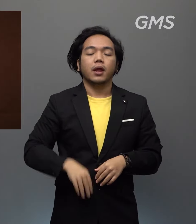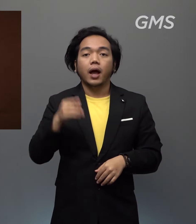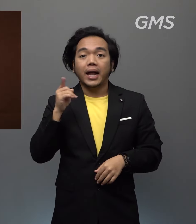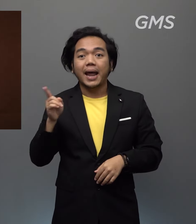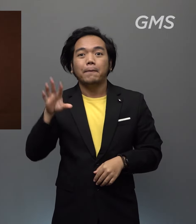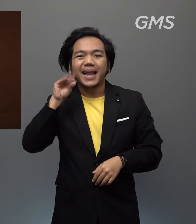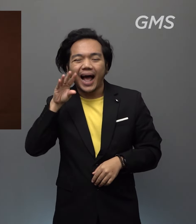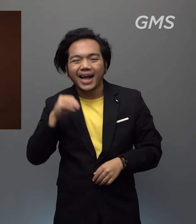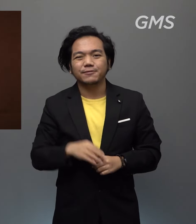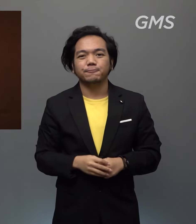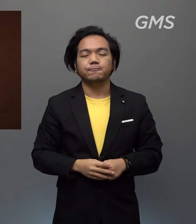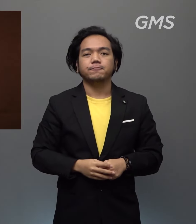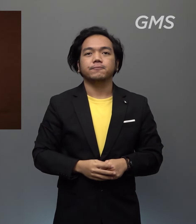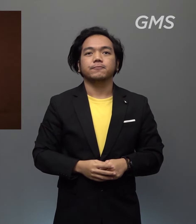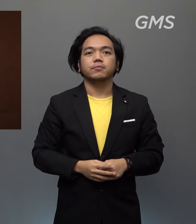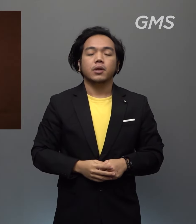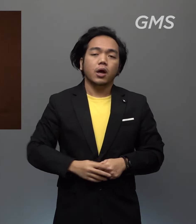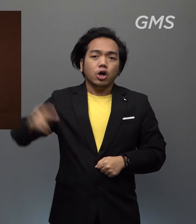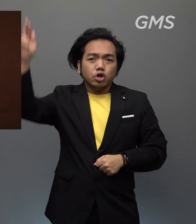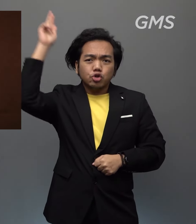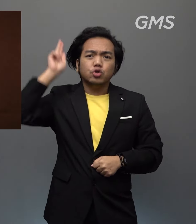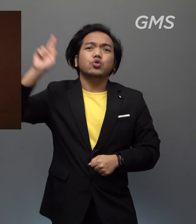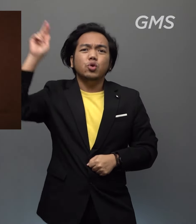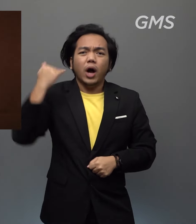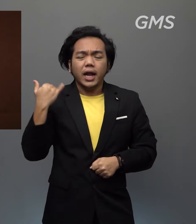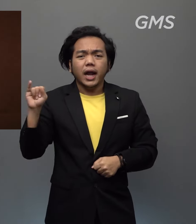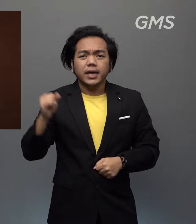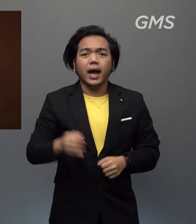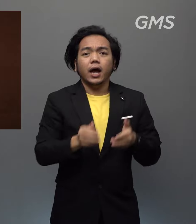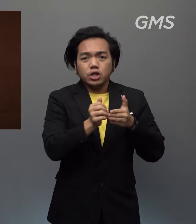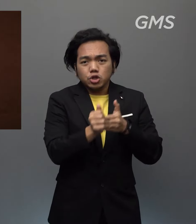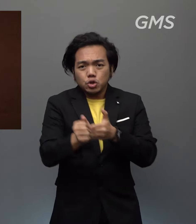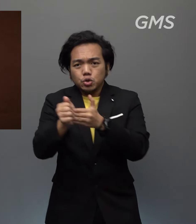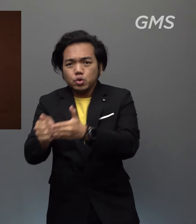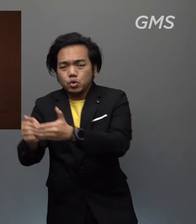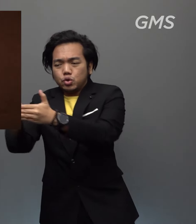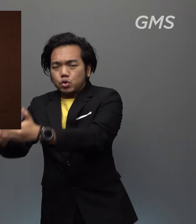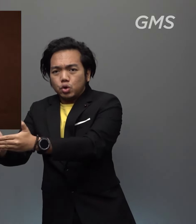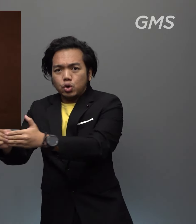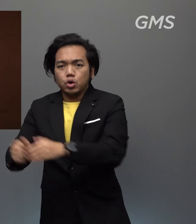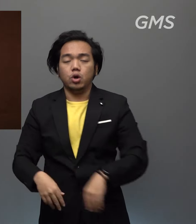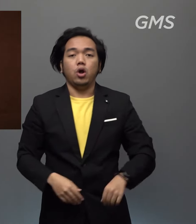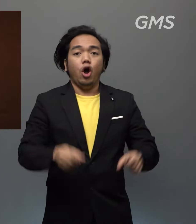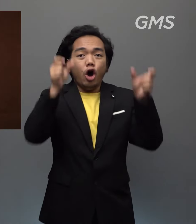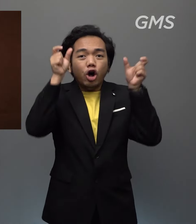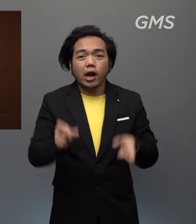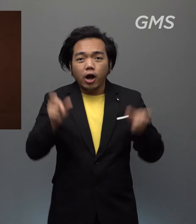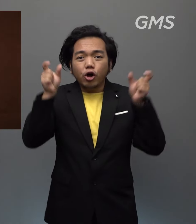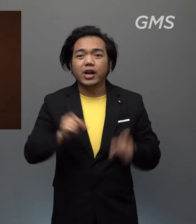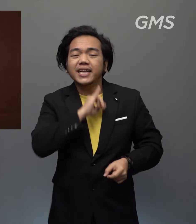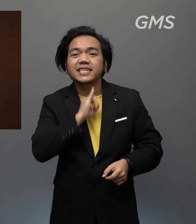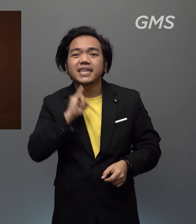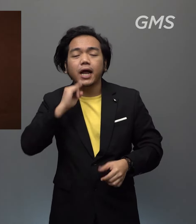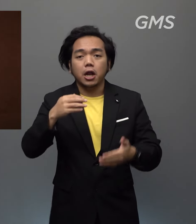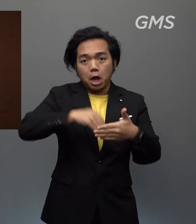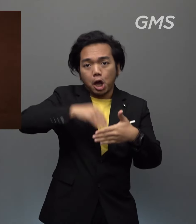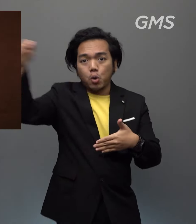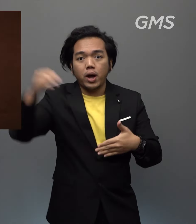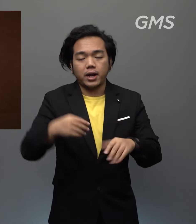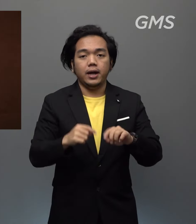Israel. Akulah yang menuntun kamu keluar dari Mesir dan membawa kamu keluar dari rumah perbudakan. Aku melepaskan